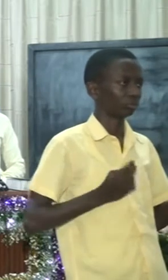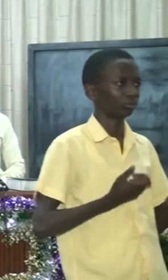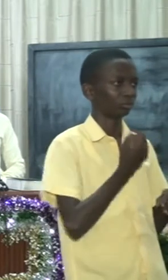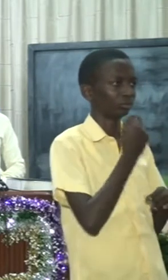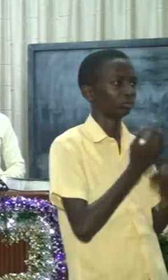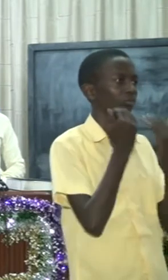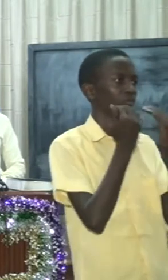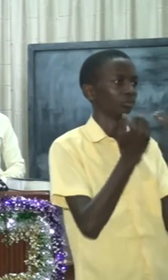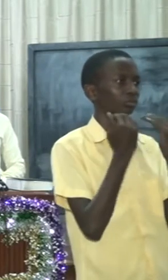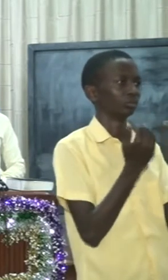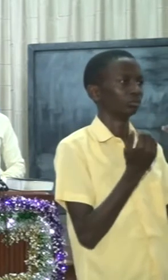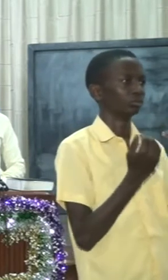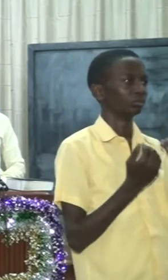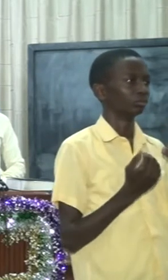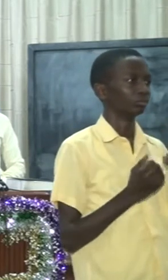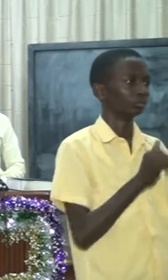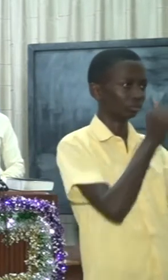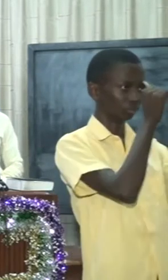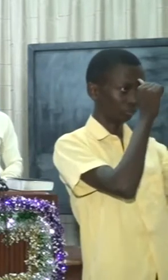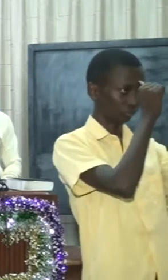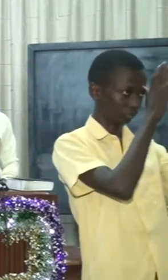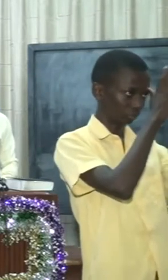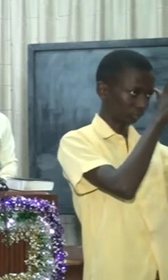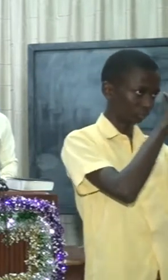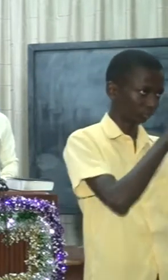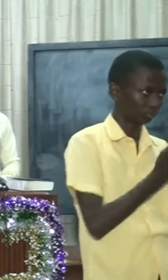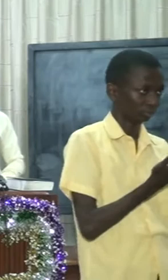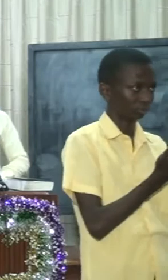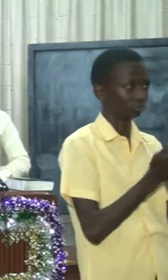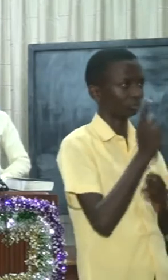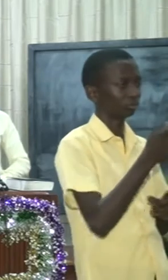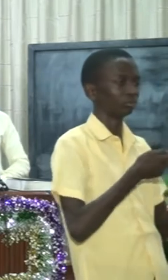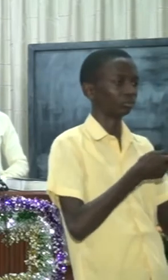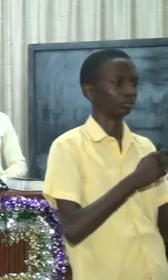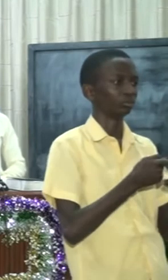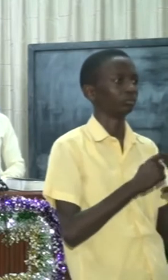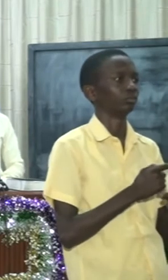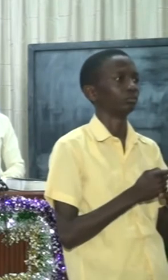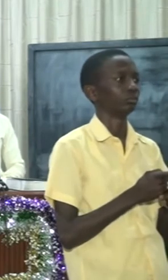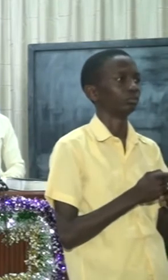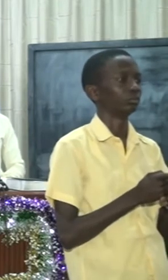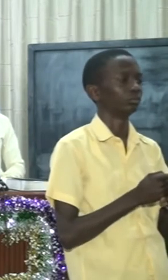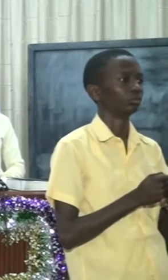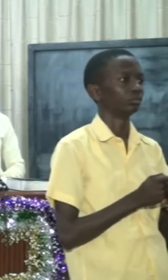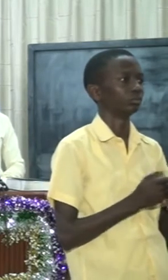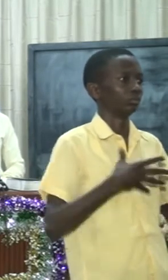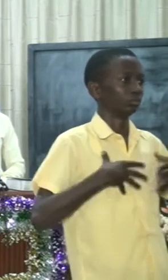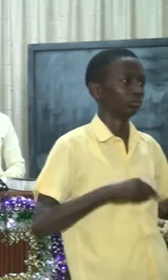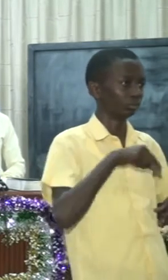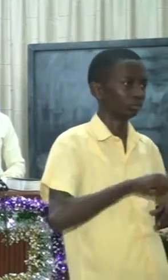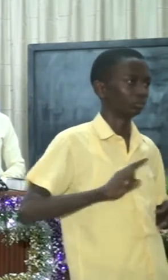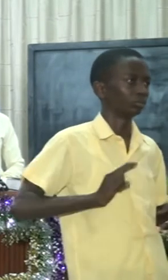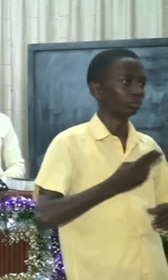merci baba père kwa vidonda vyako par tes maîtrisires. Kubali dada